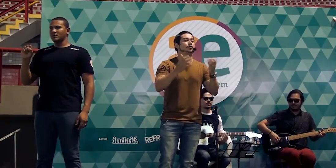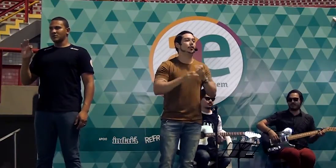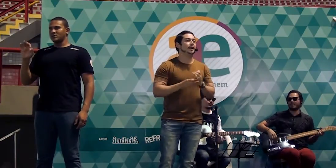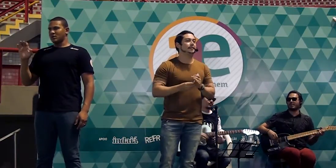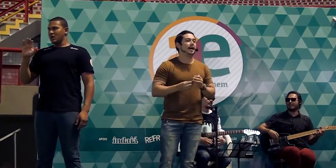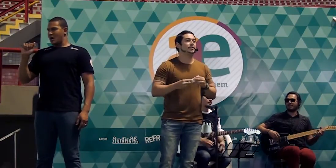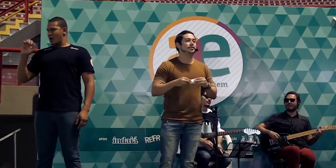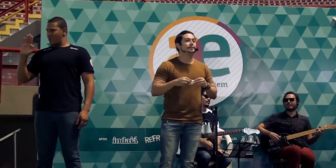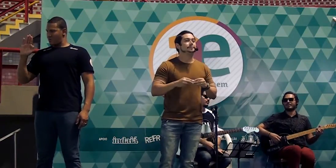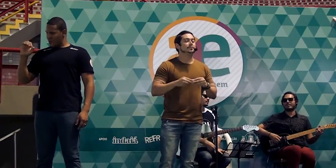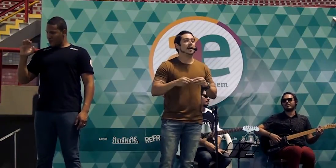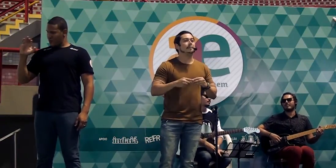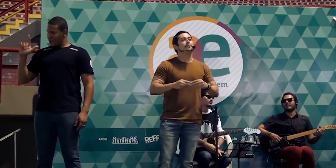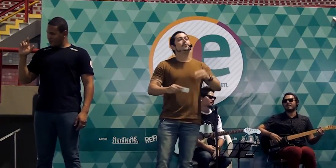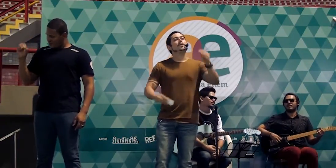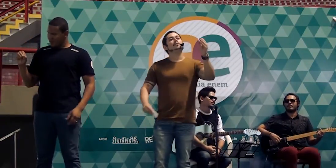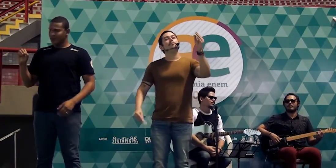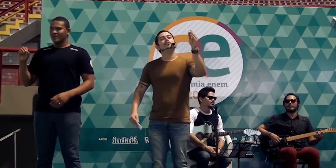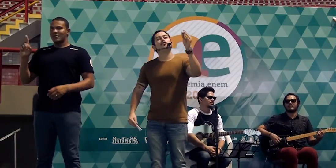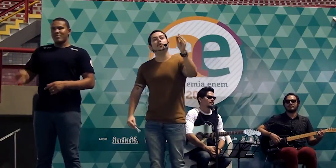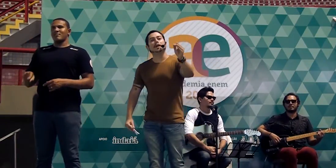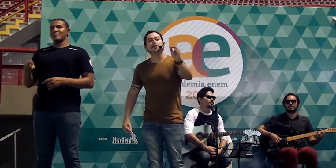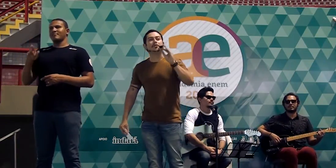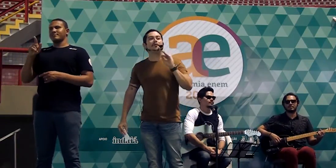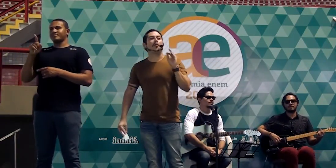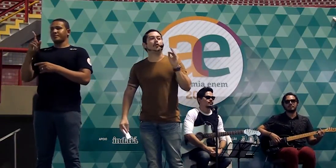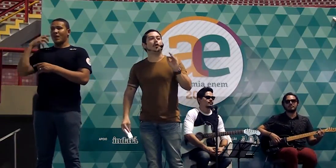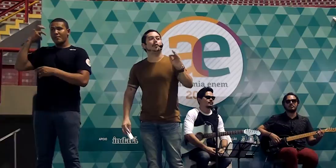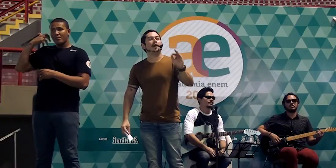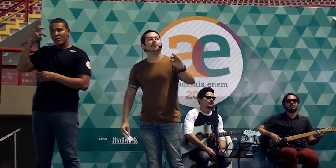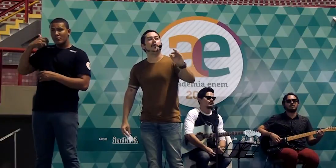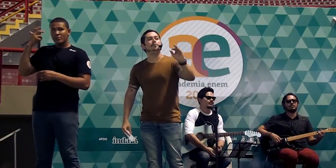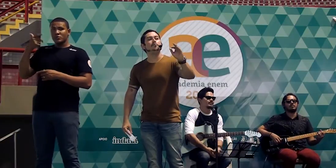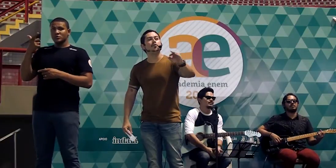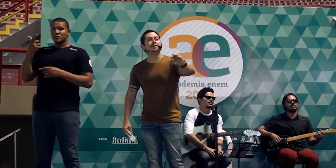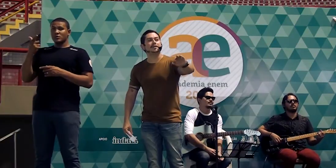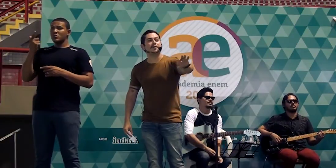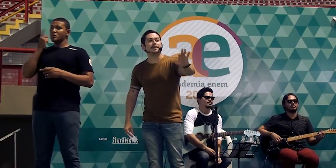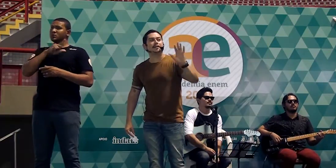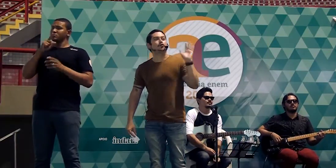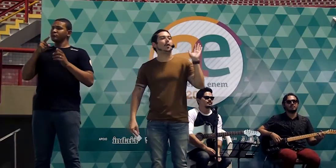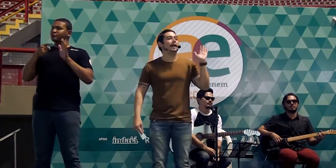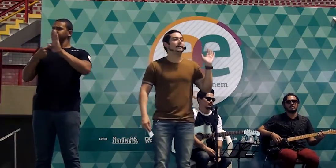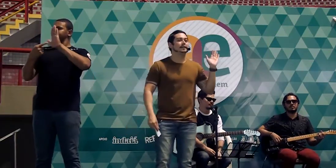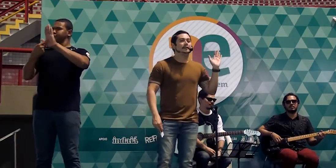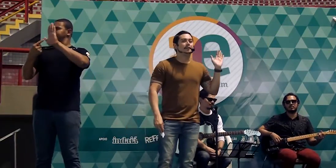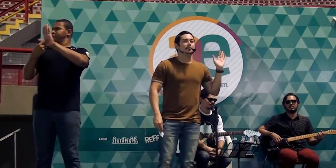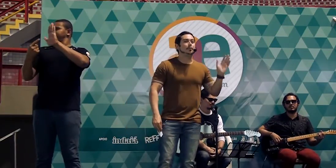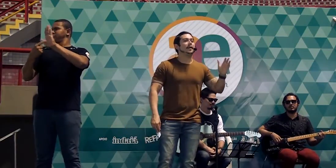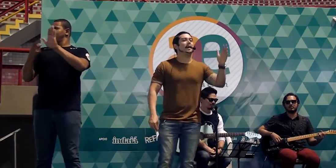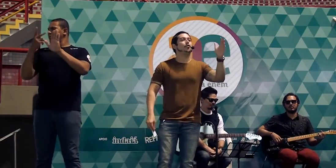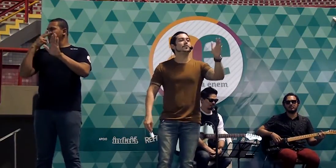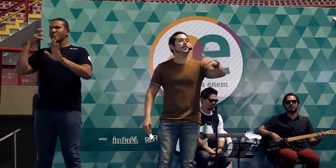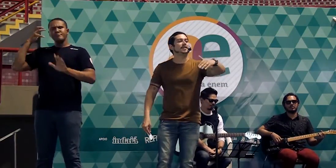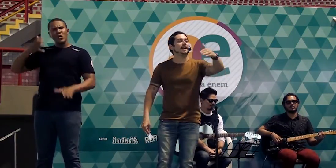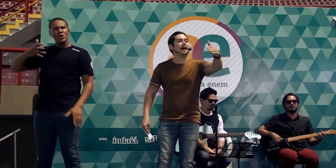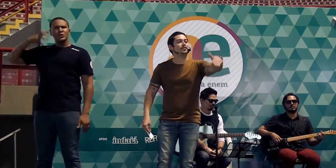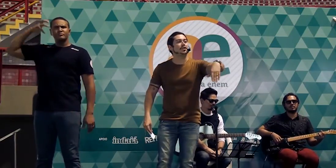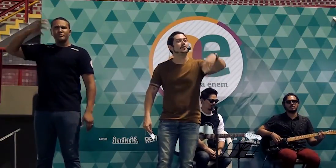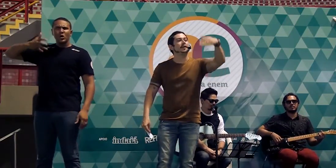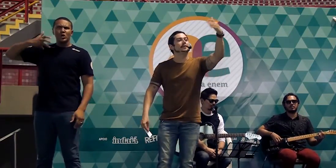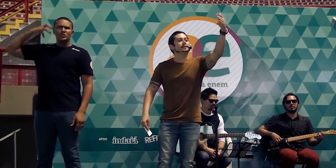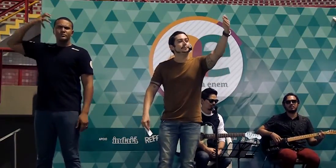ganhou notoriedade, tá? Durante o Fora Colo, ela foi muitas vezes entoada, porque era como se